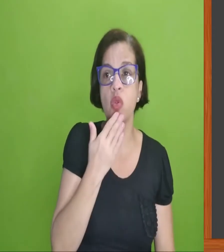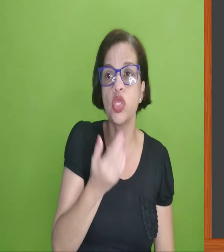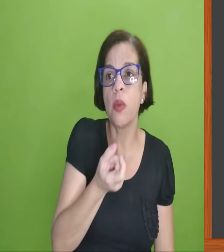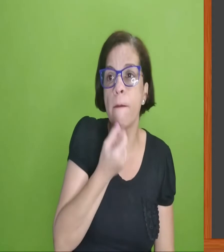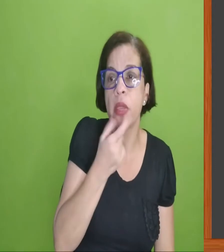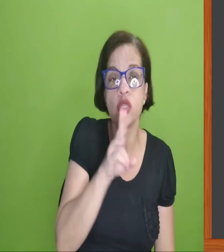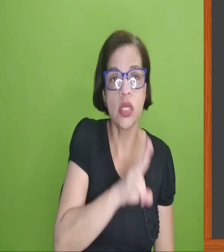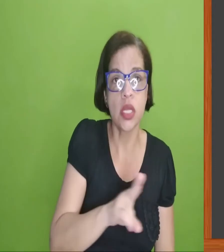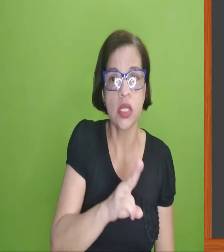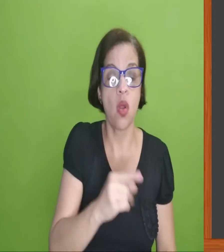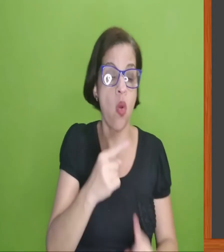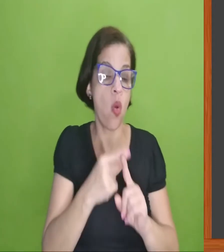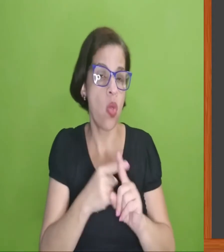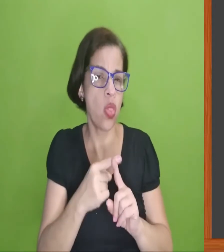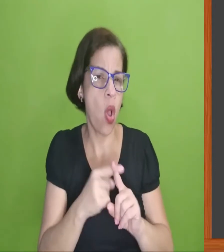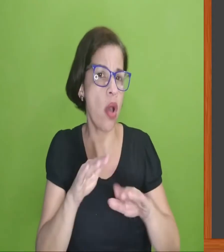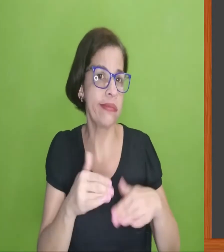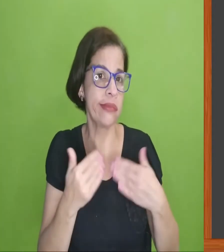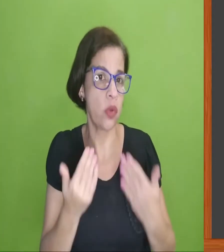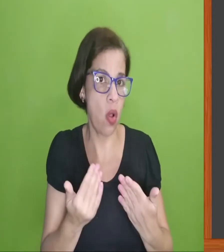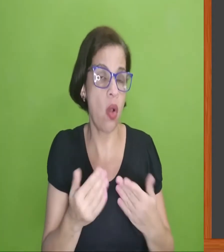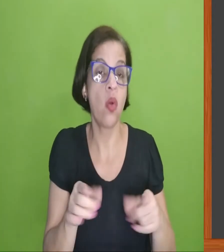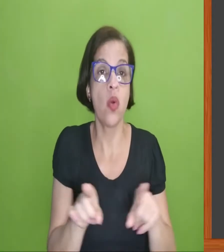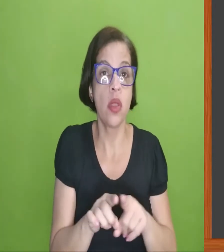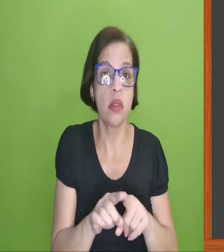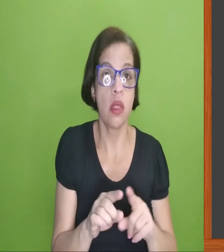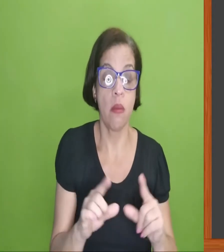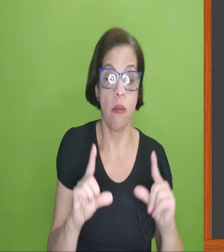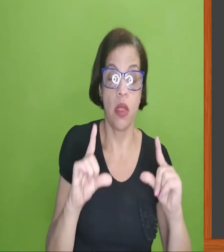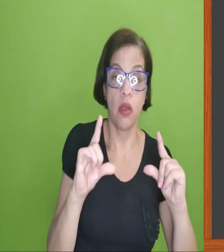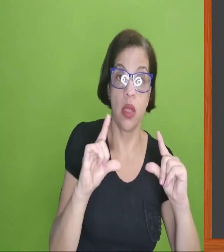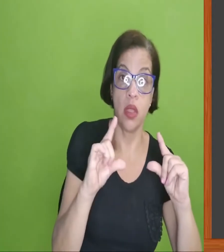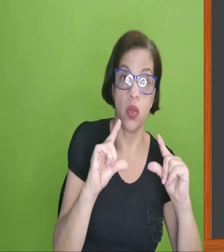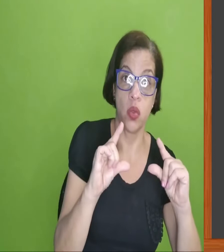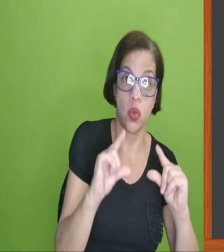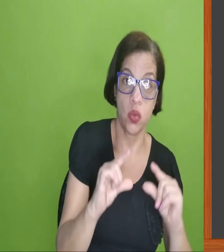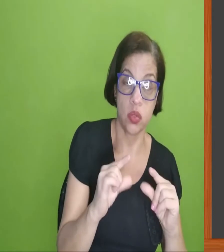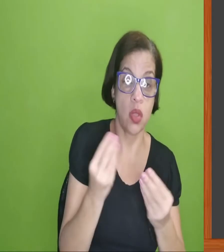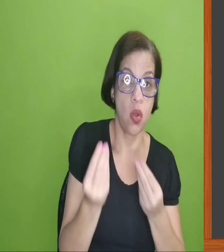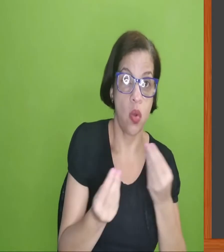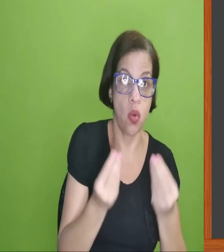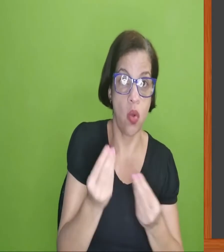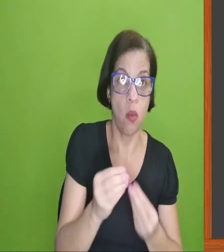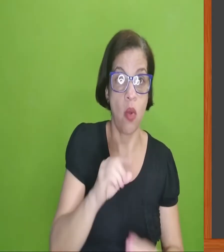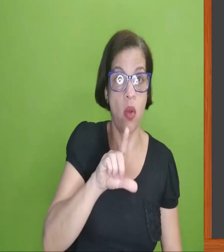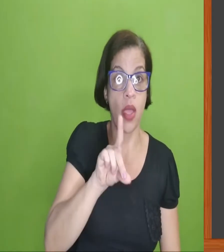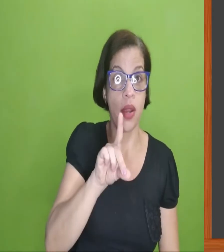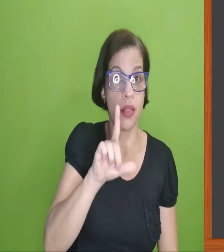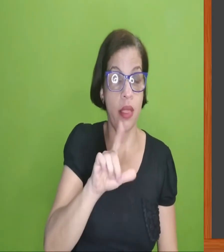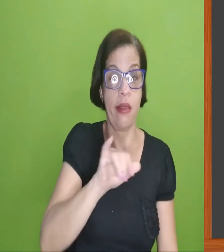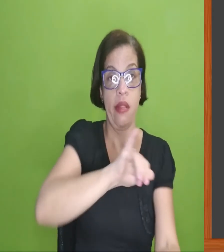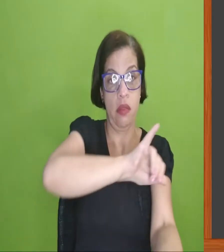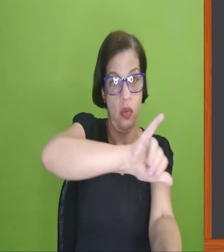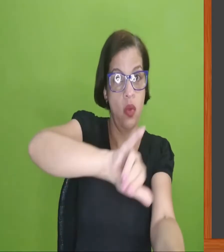estatina, a dose que deve ser utilizada e as reduções médias com relação ao LDL